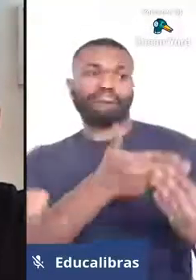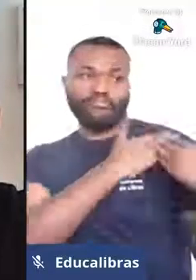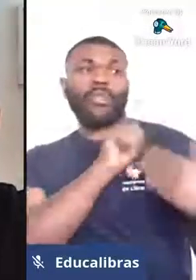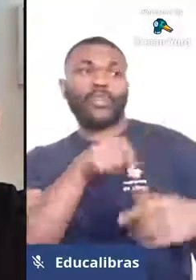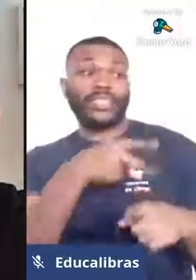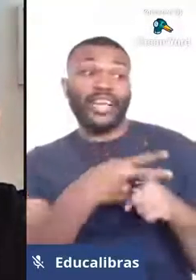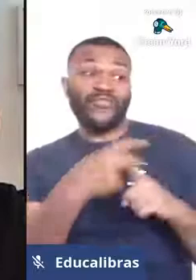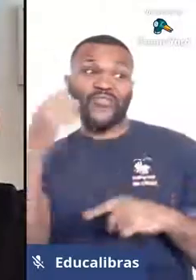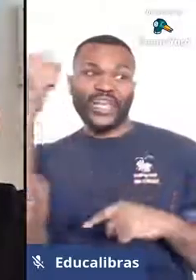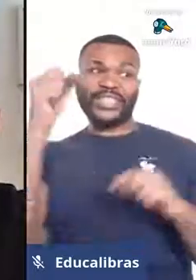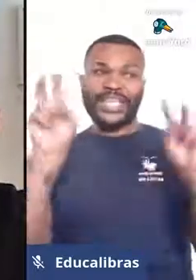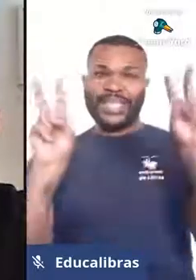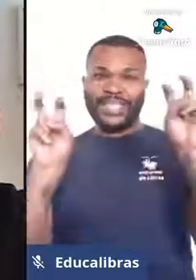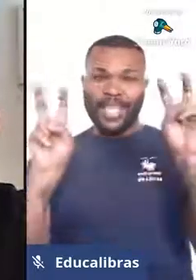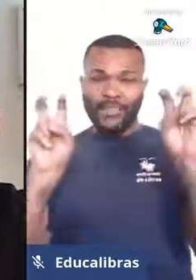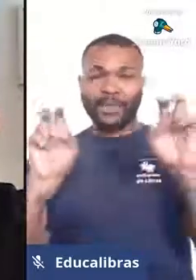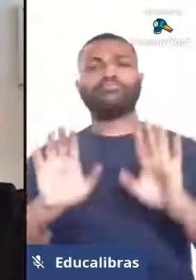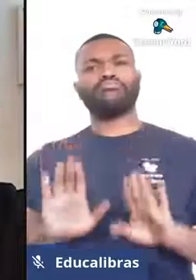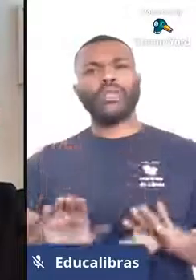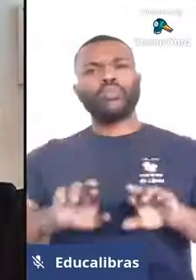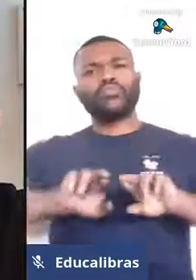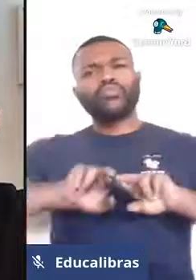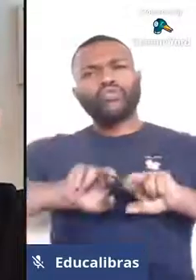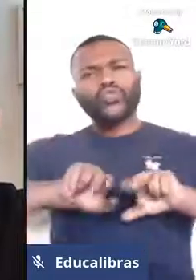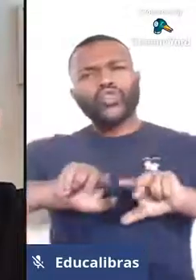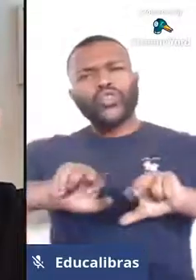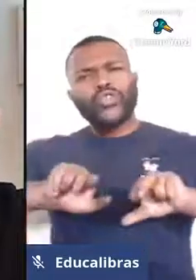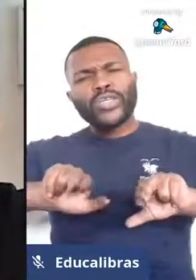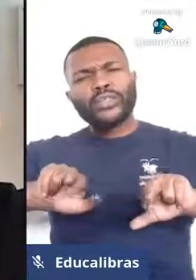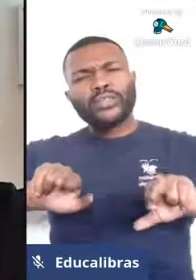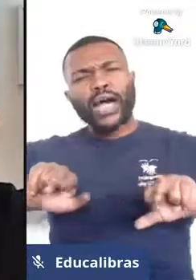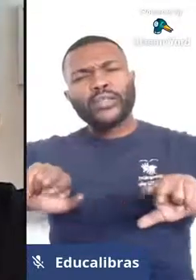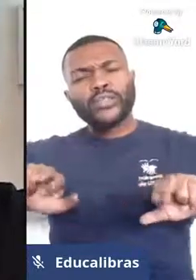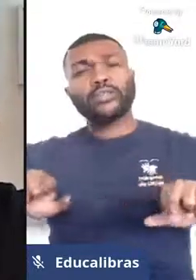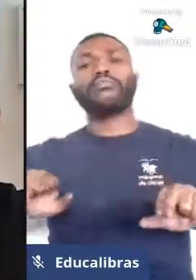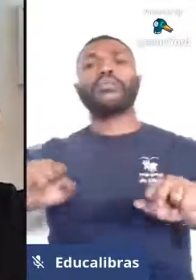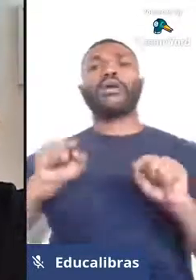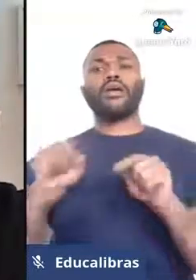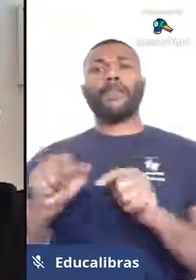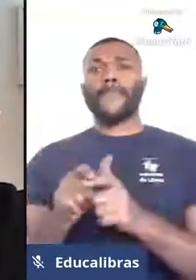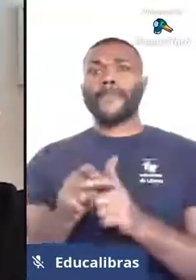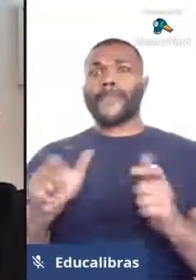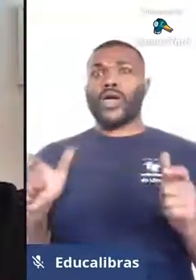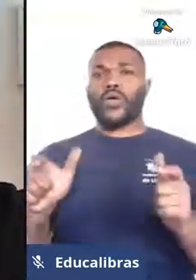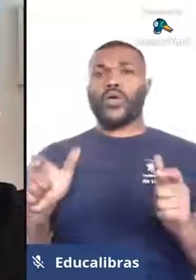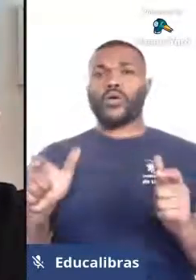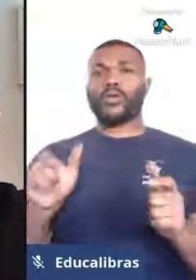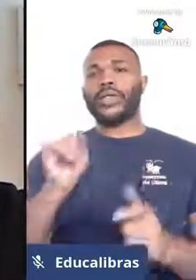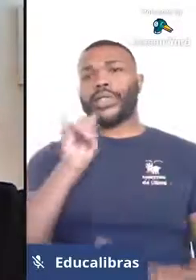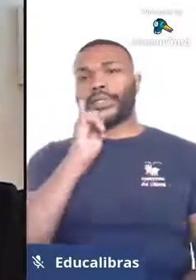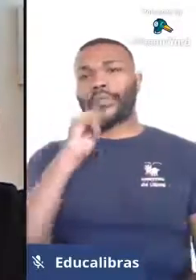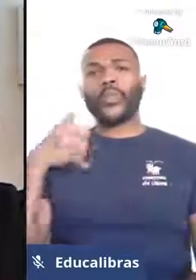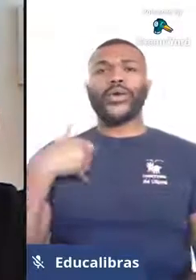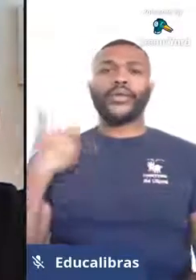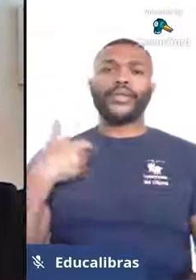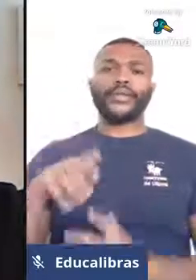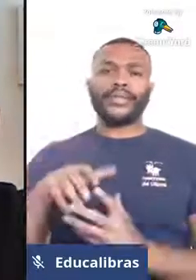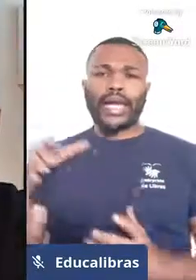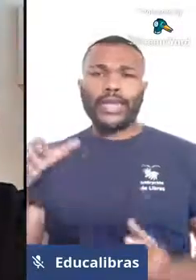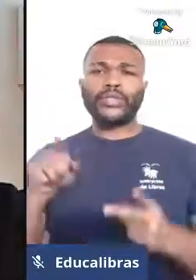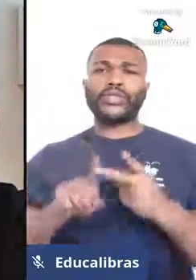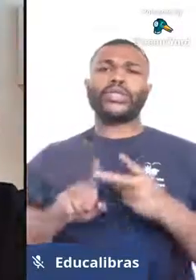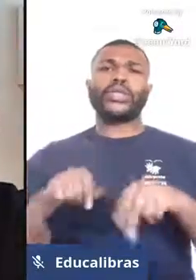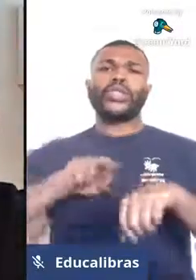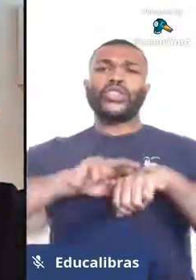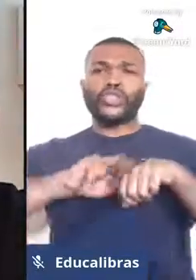é a diversidade no escopo mais amplo. Então, você está falando de idade, de gênero, de raça,